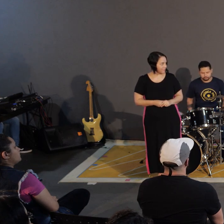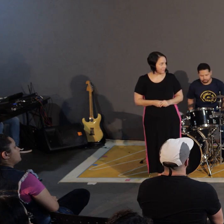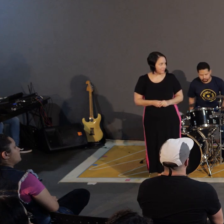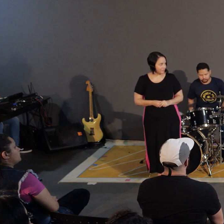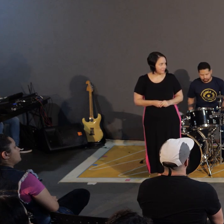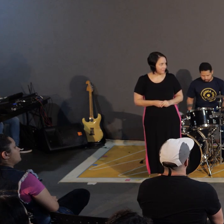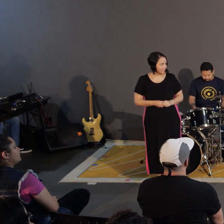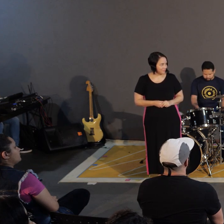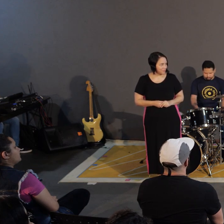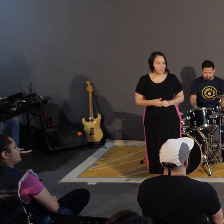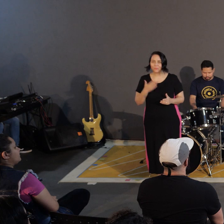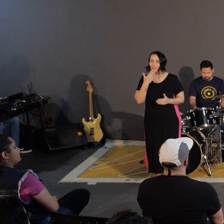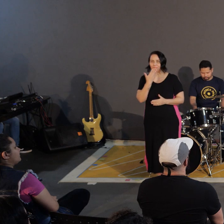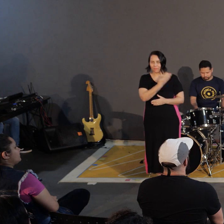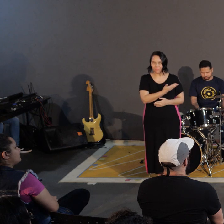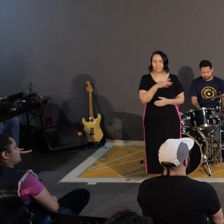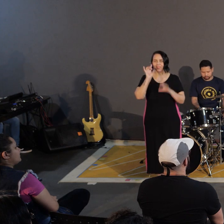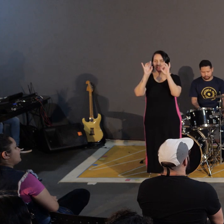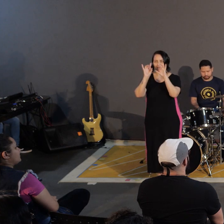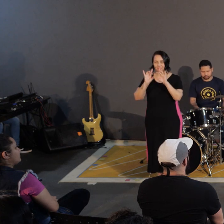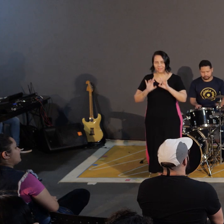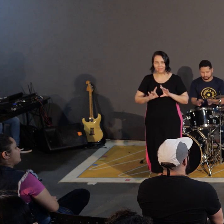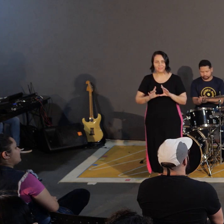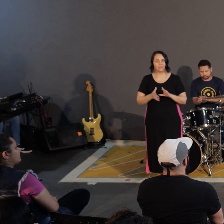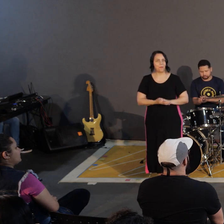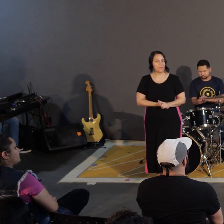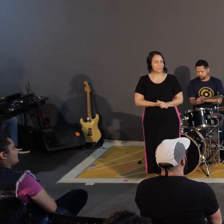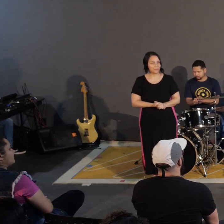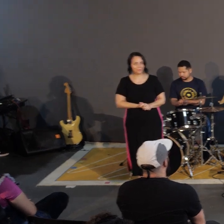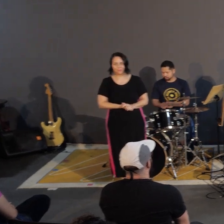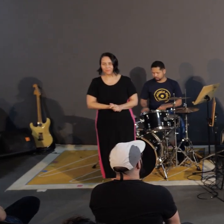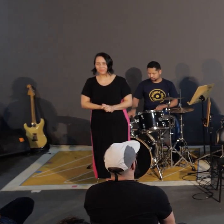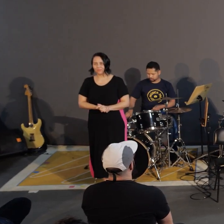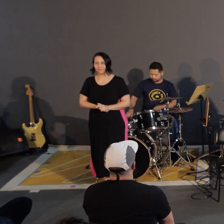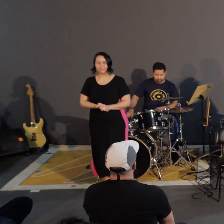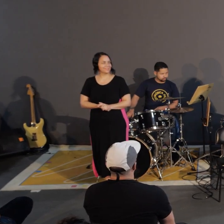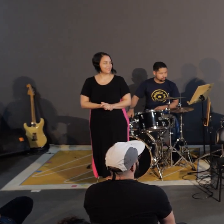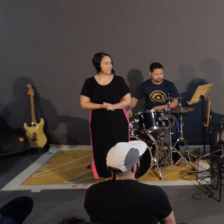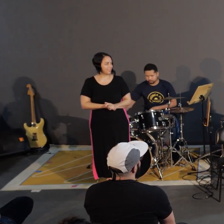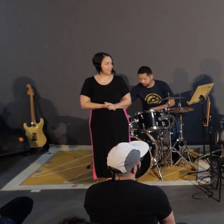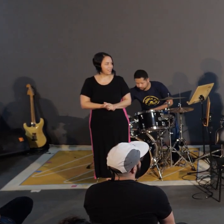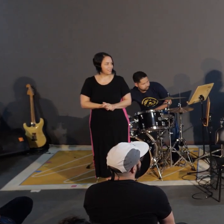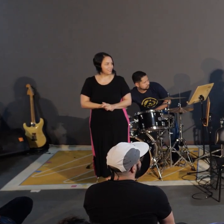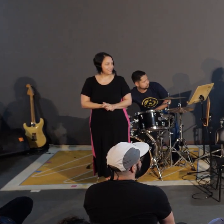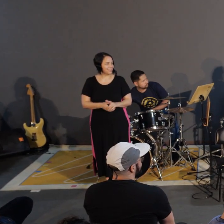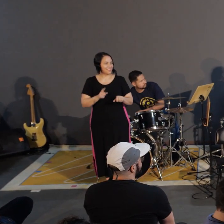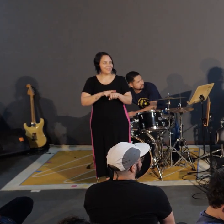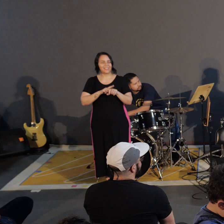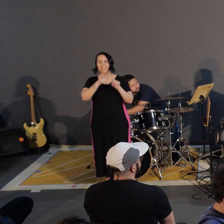pediu essa, né, Anderson? Foi tu, né? Essa é a tua, né? Tem um momento de brilhar agora, Anderson.